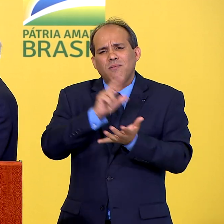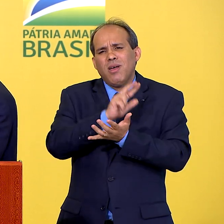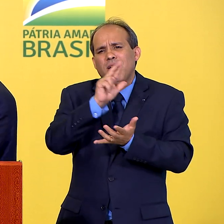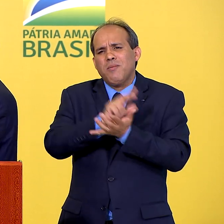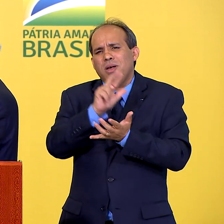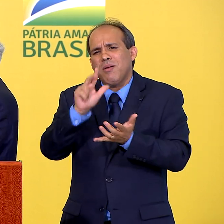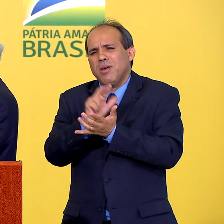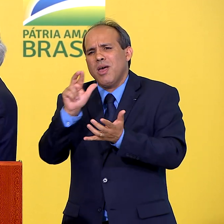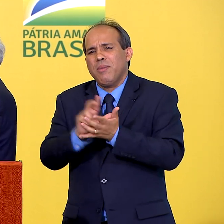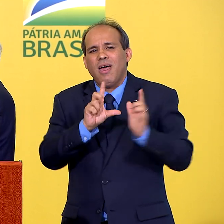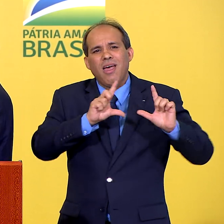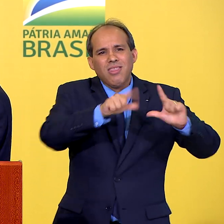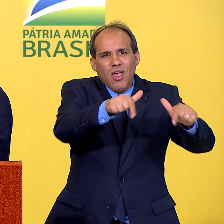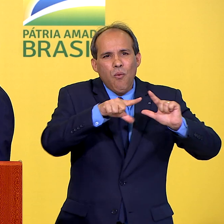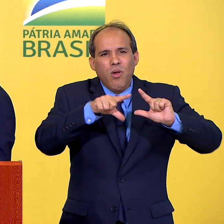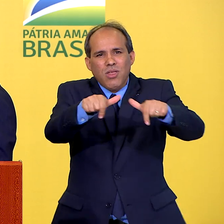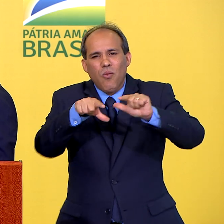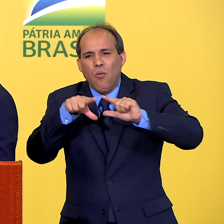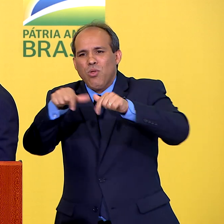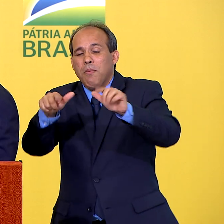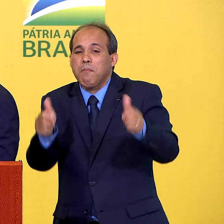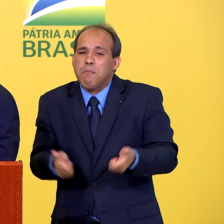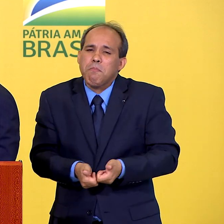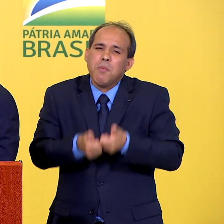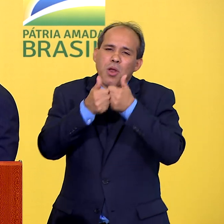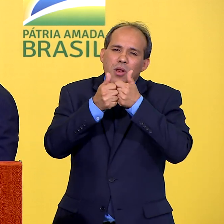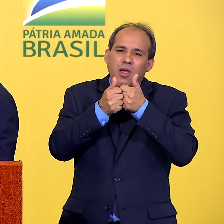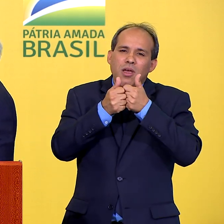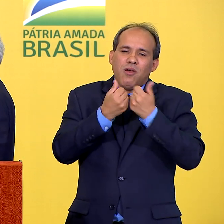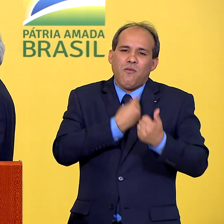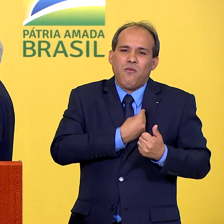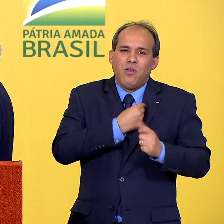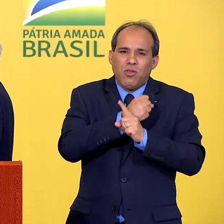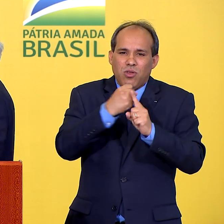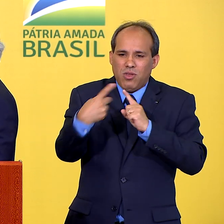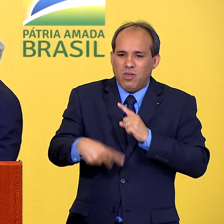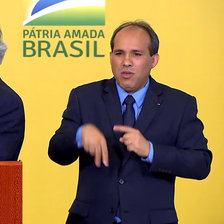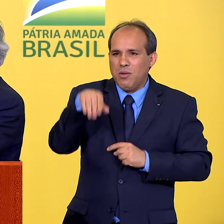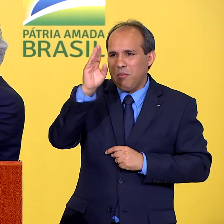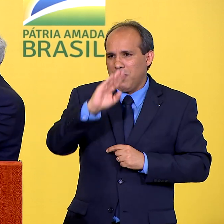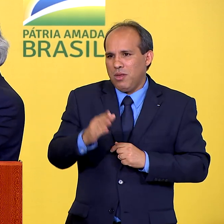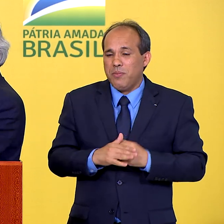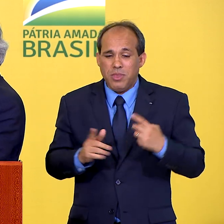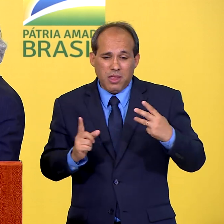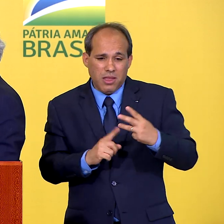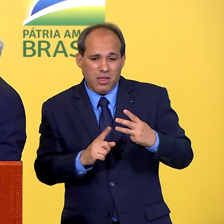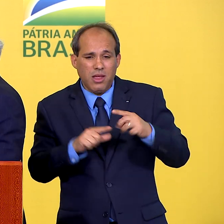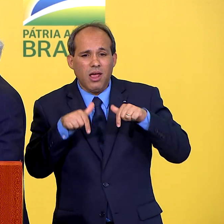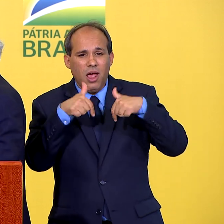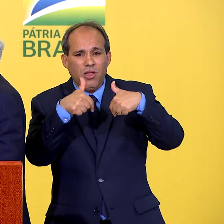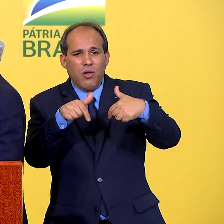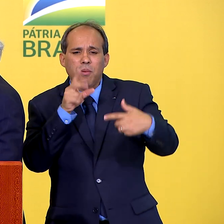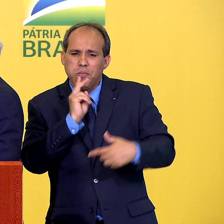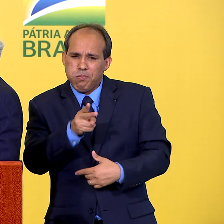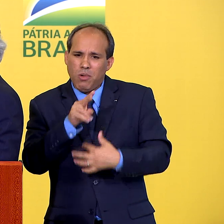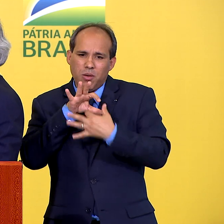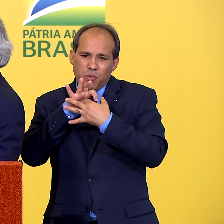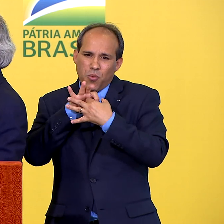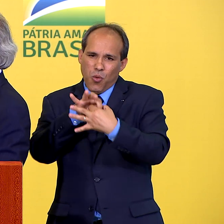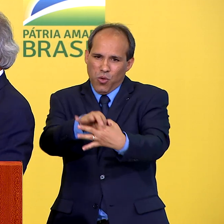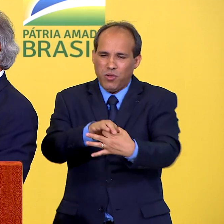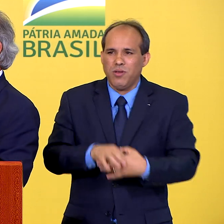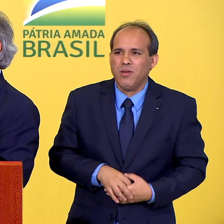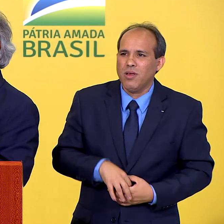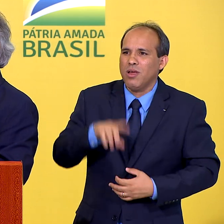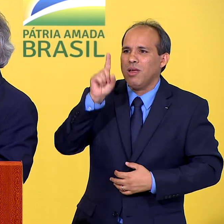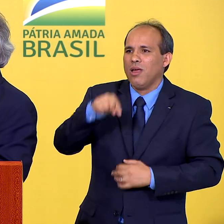uma atrás da outra, para melhorar as condições de vida da população brasileira. A terceira medida, também nesse contexto, é